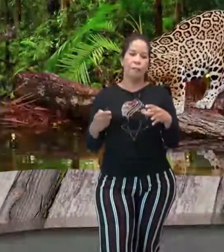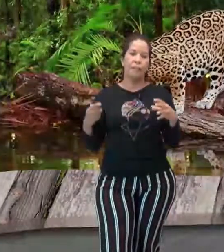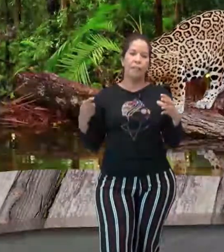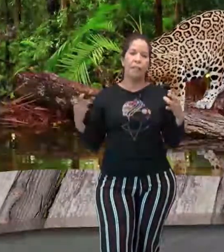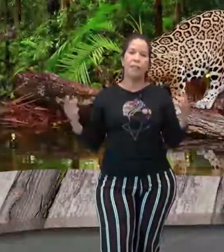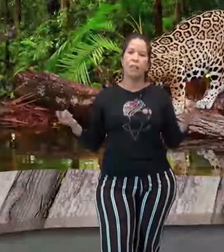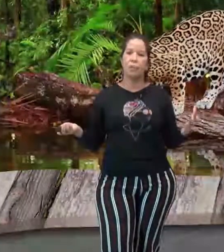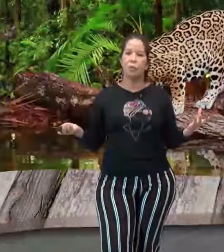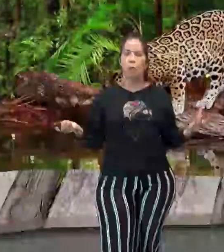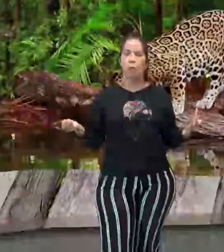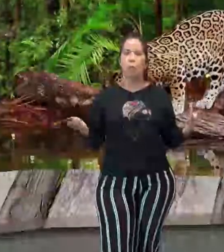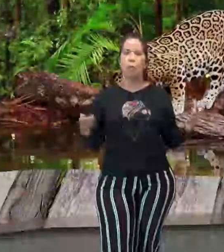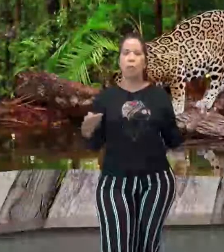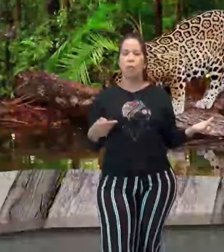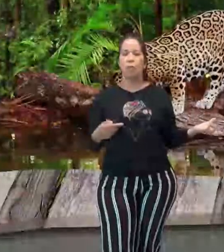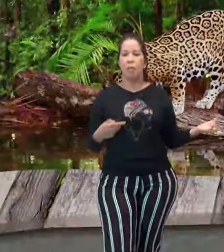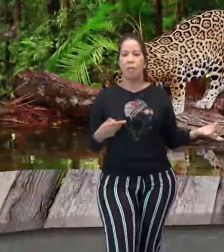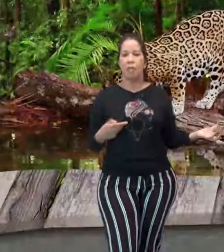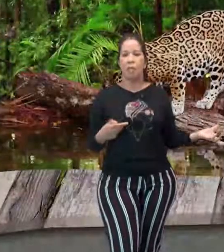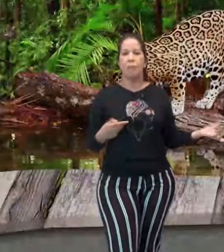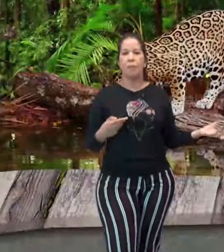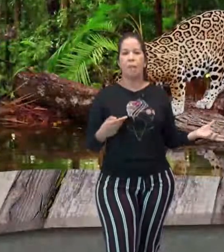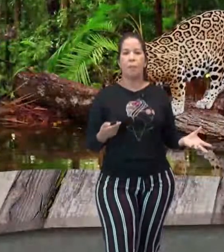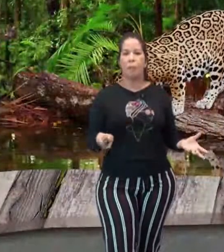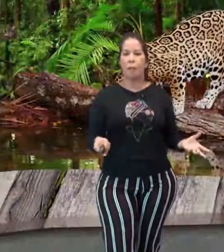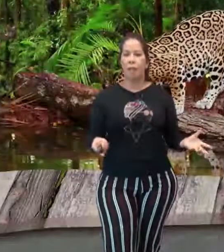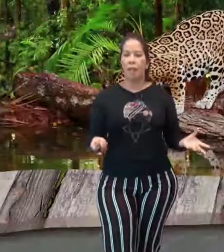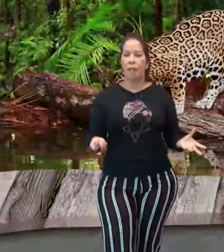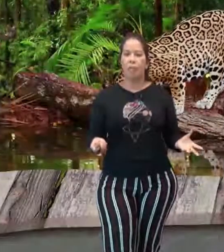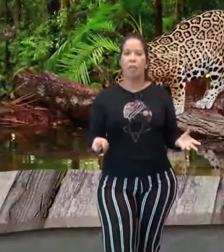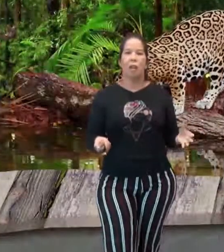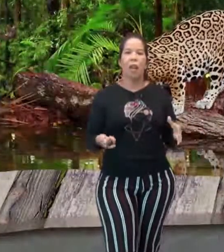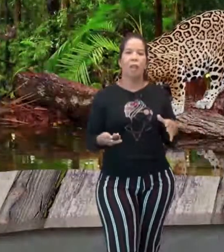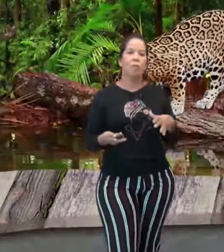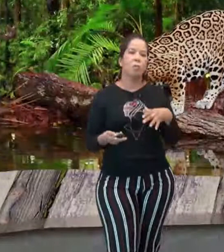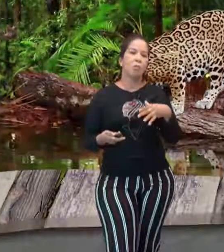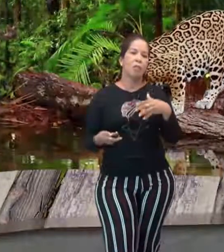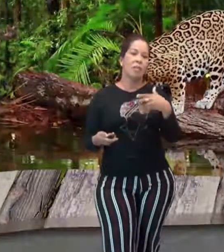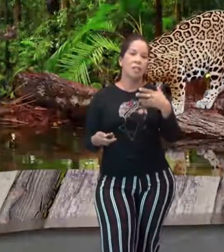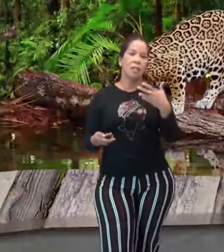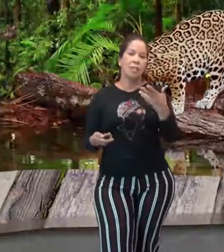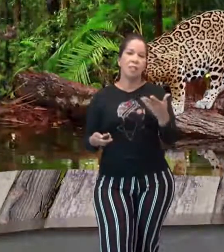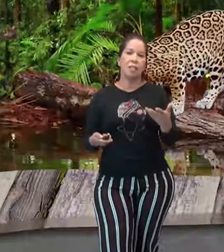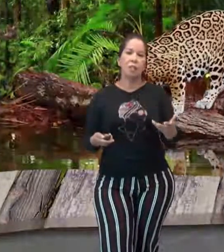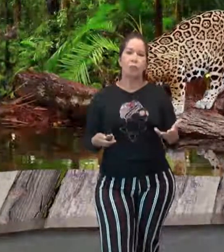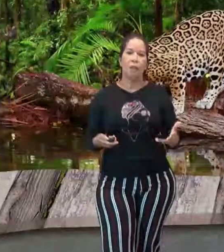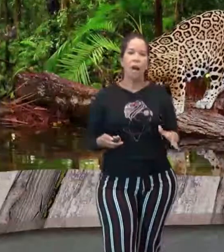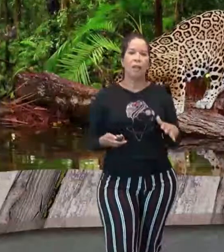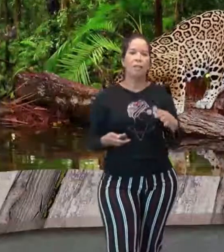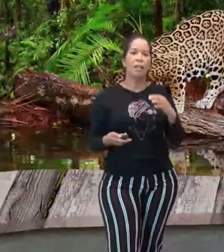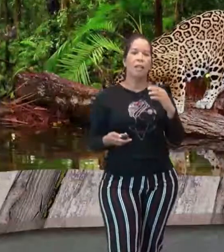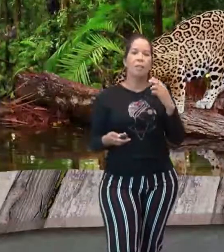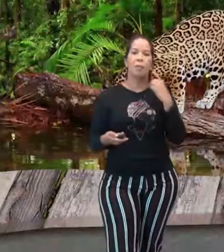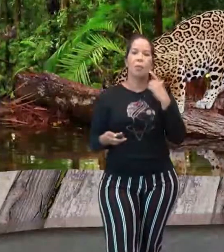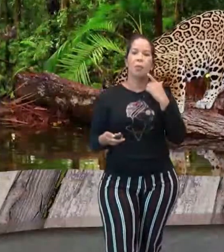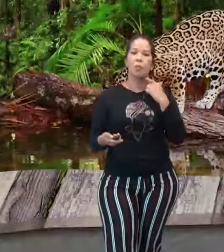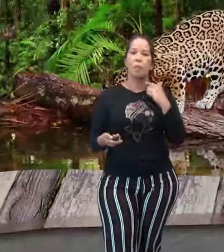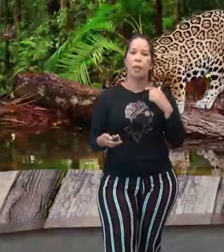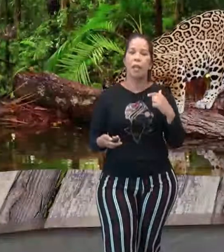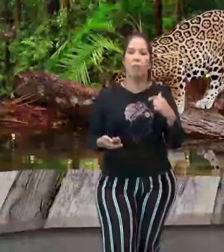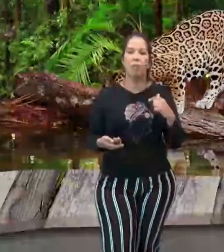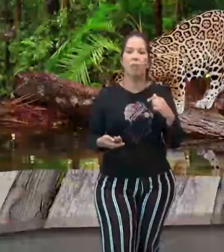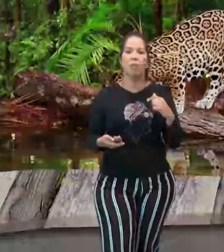vão diferenciando o menino da menina na puberdade. Aí os meninos têm as características secundárias, né? Crescimento